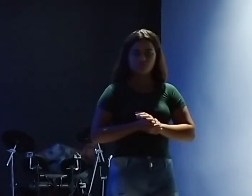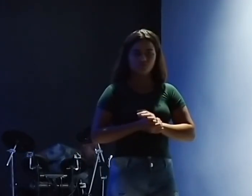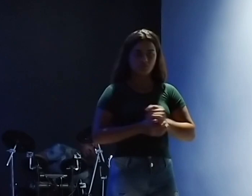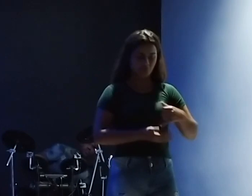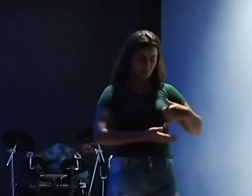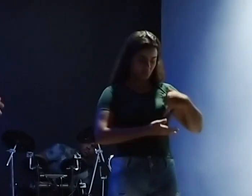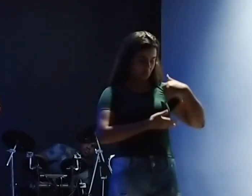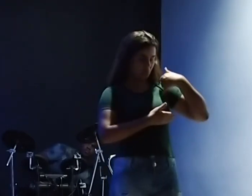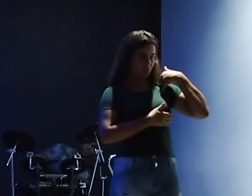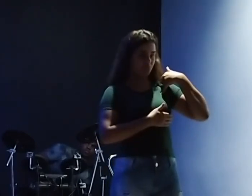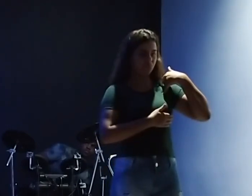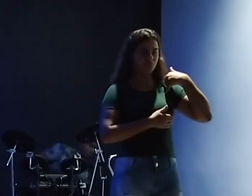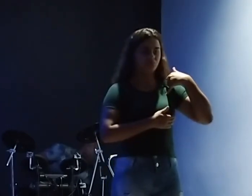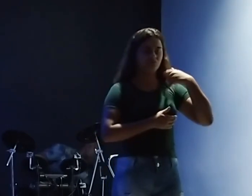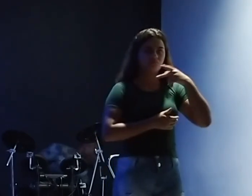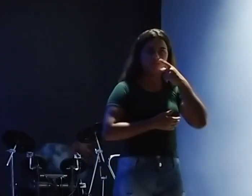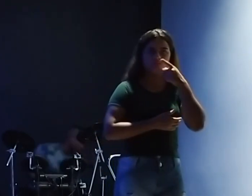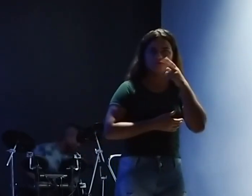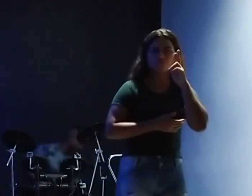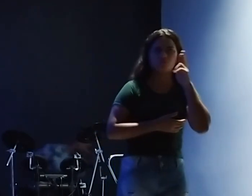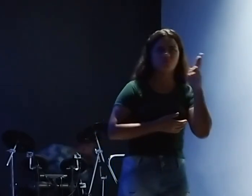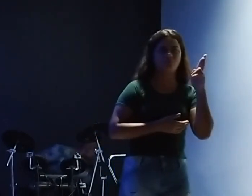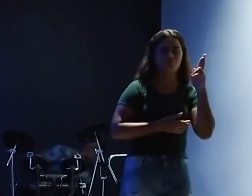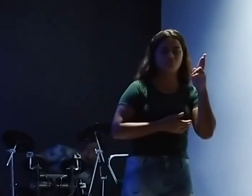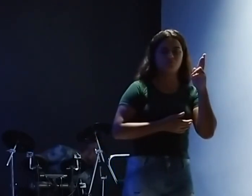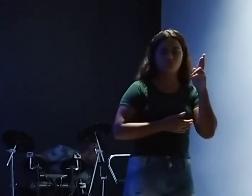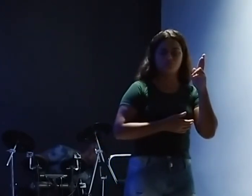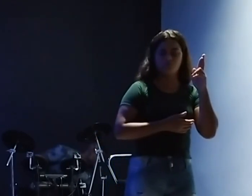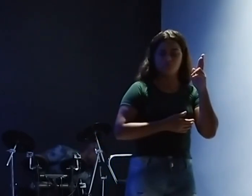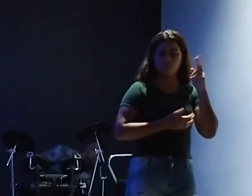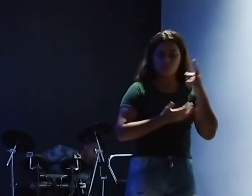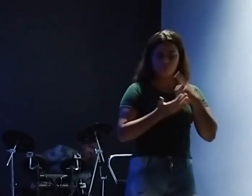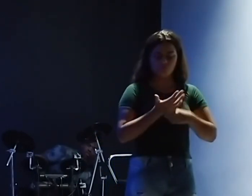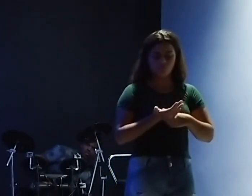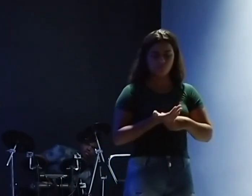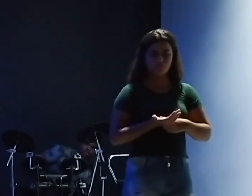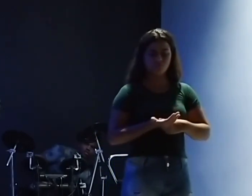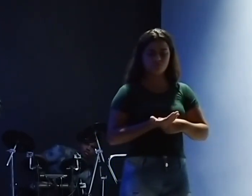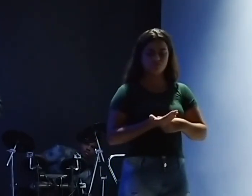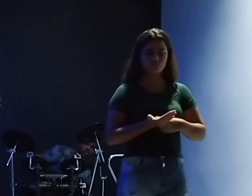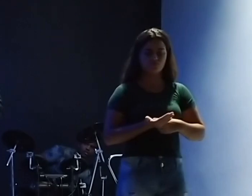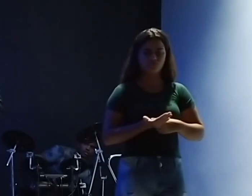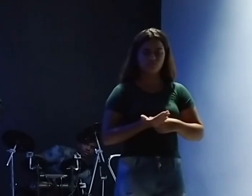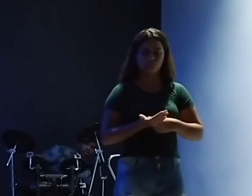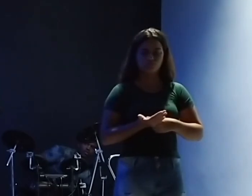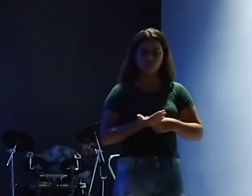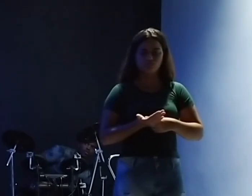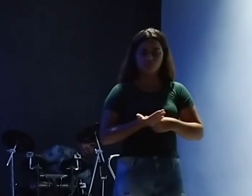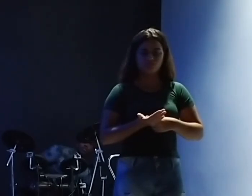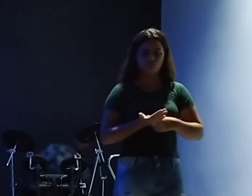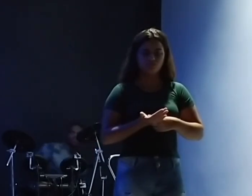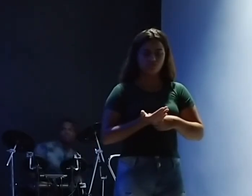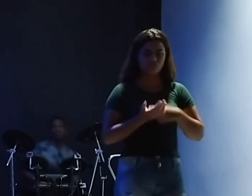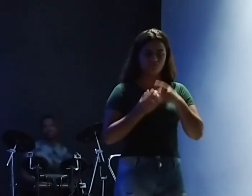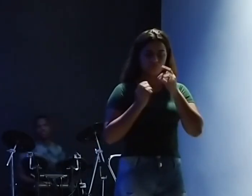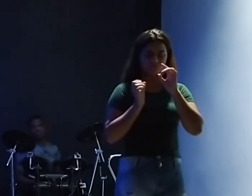volta e falou: Senhor, aquele compromisso que eu fiz com o Senhor, eu